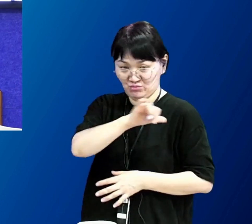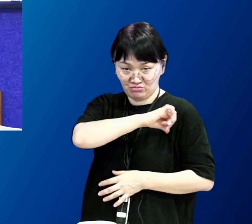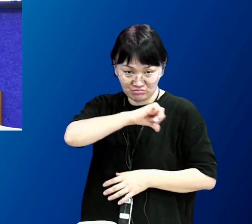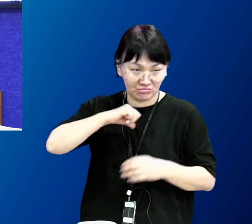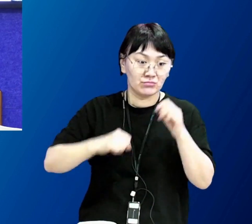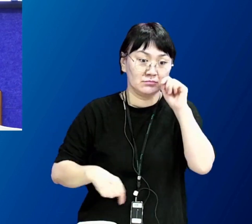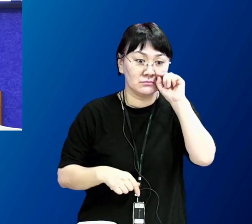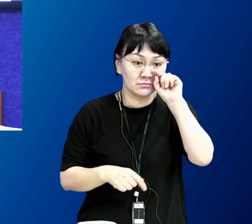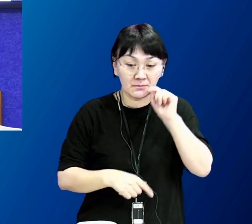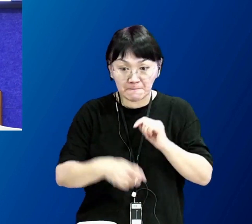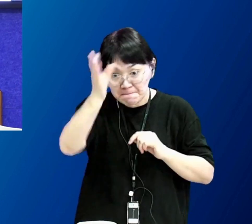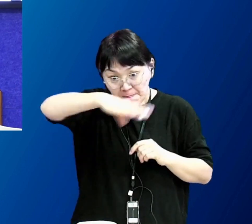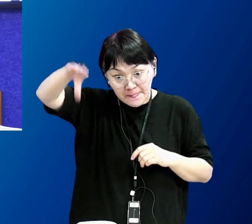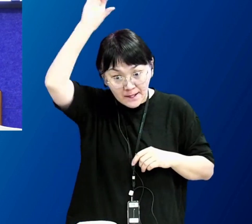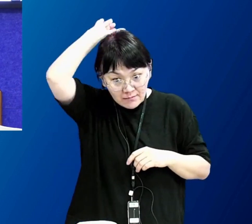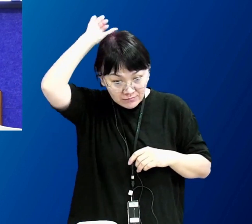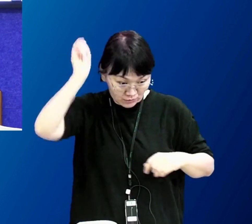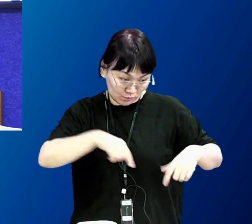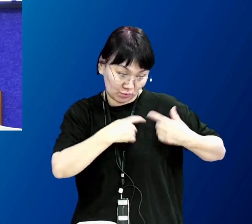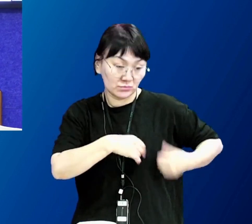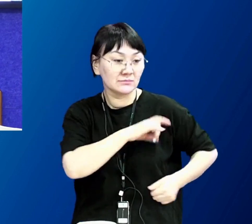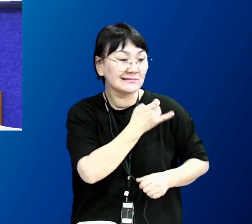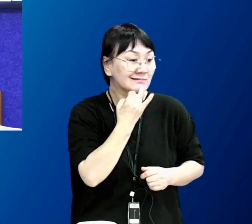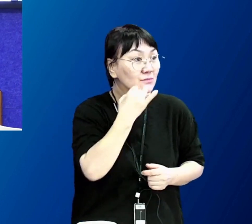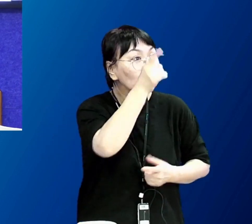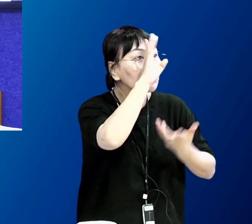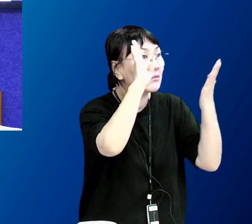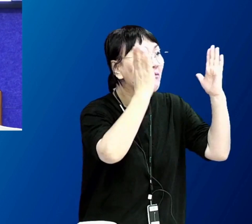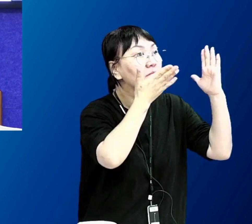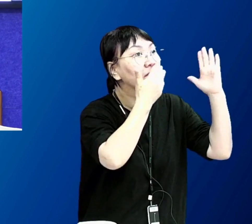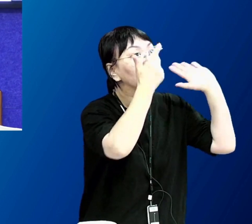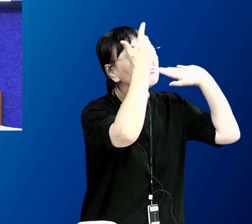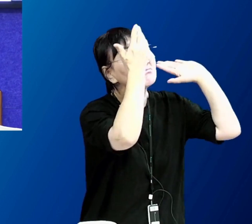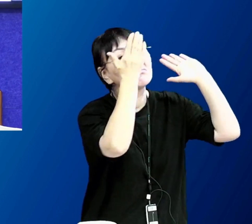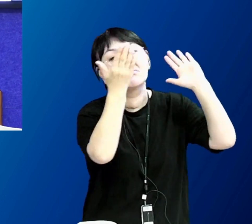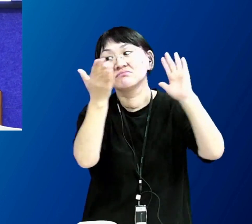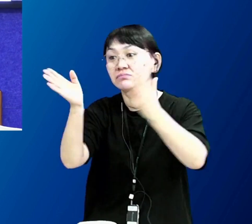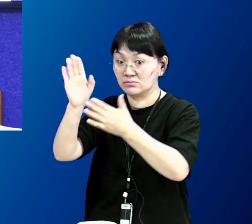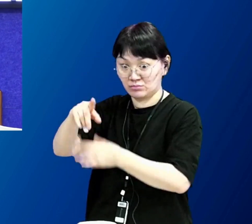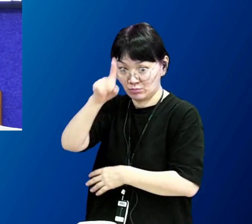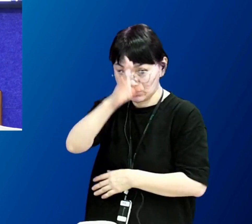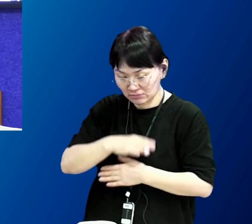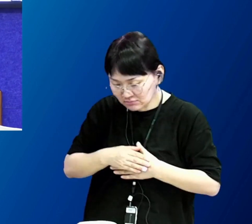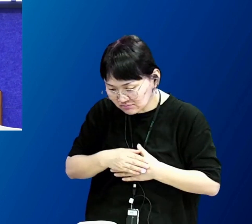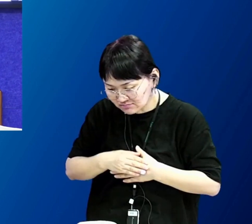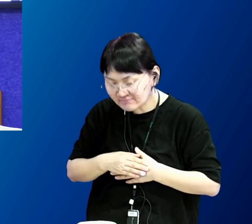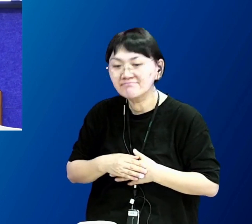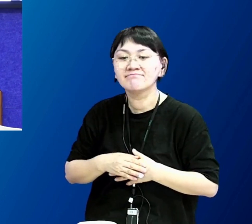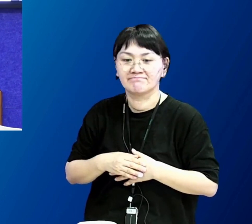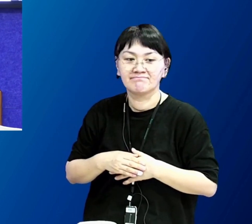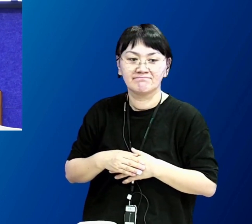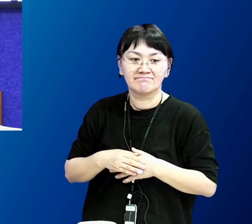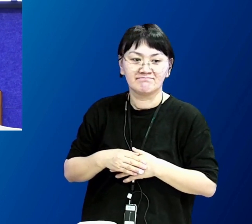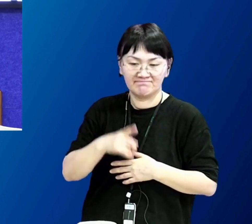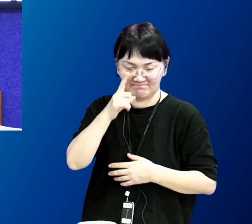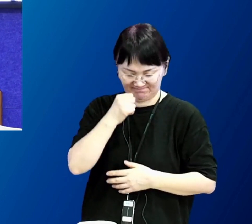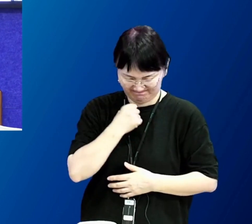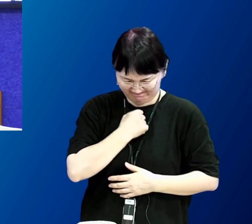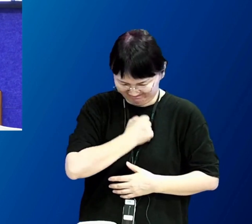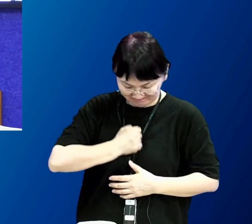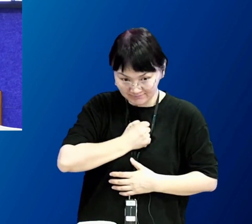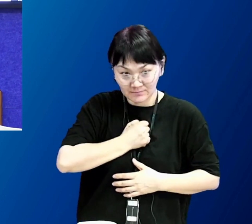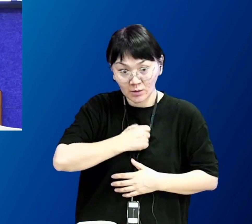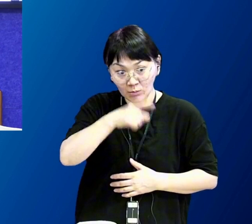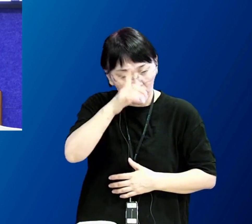сэтгэлээ Израилийн бурхан эзнээс эргүүлсэн тул эзэн Соломонд хэлэгэлэнчээ. Эзэн түүнд